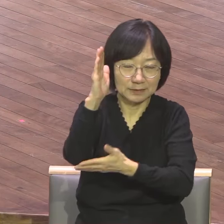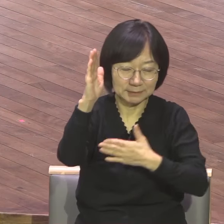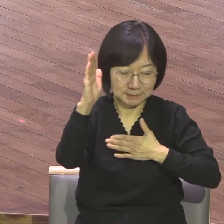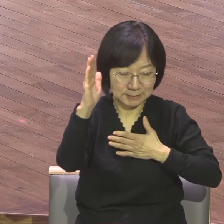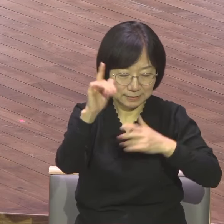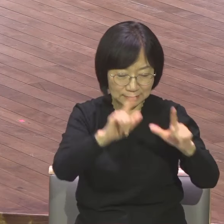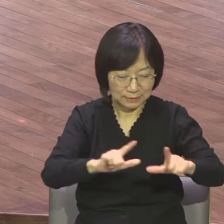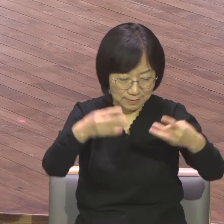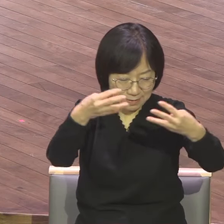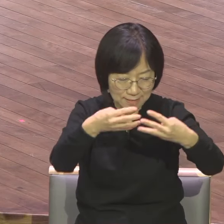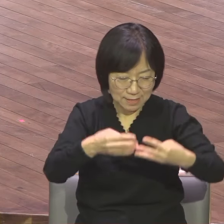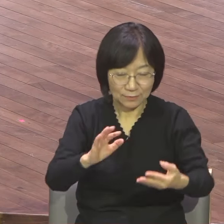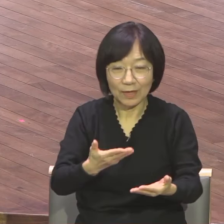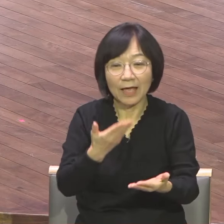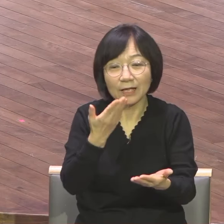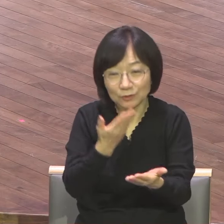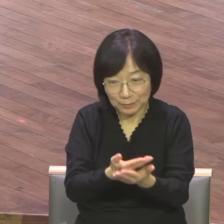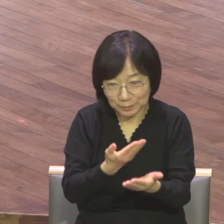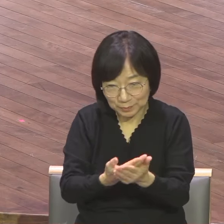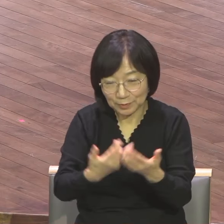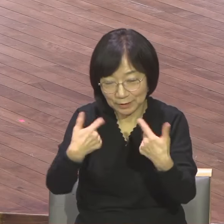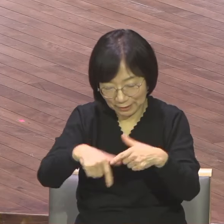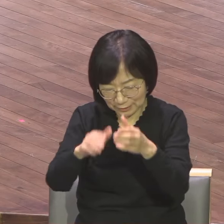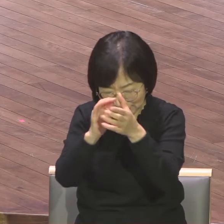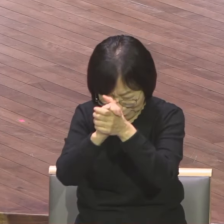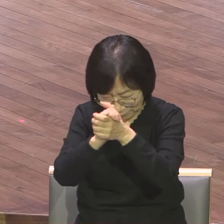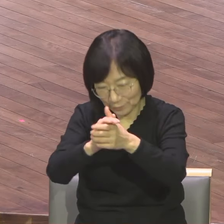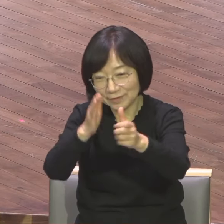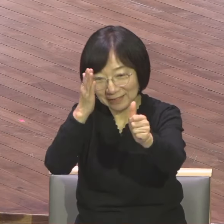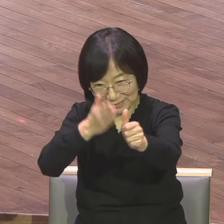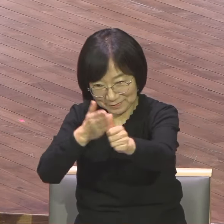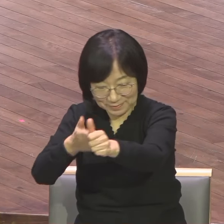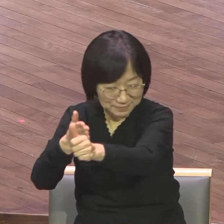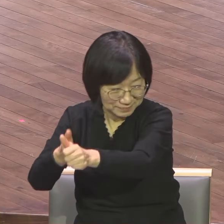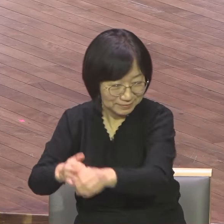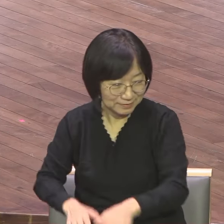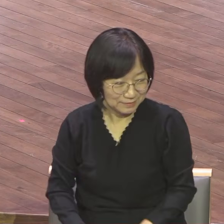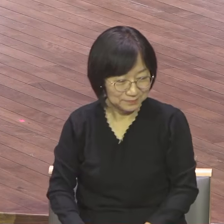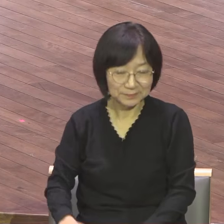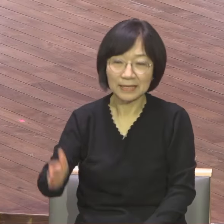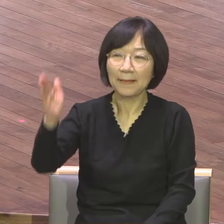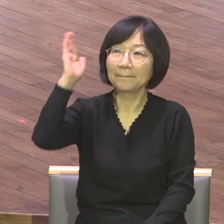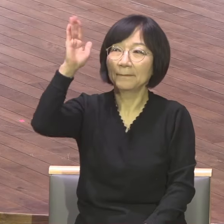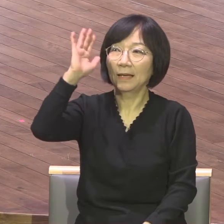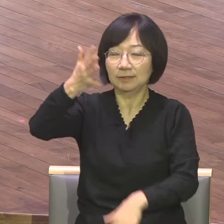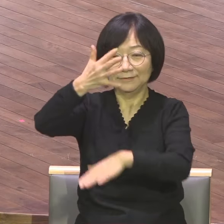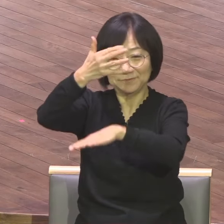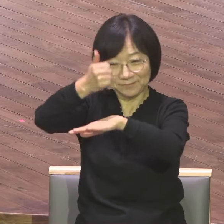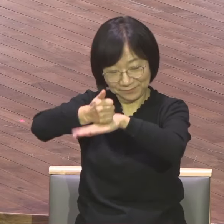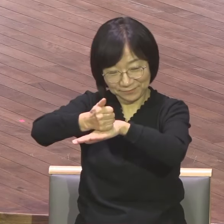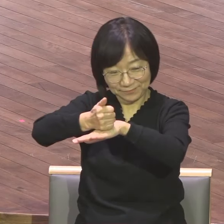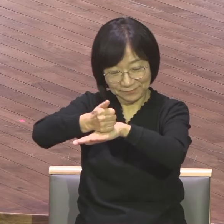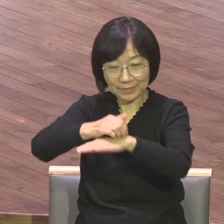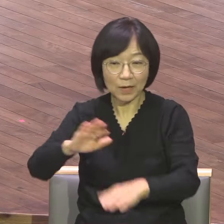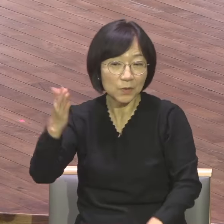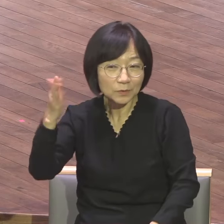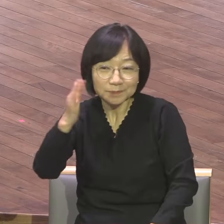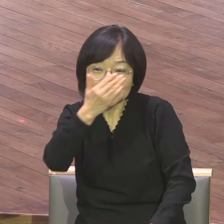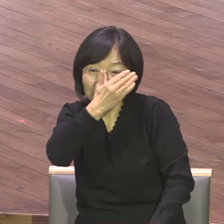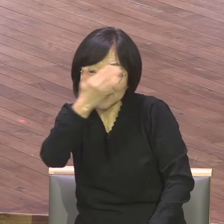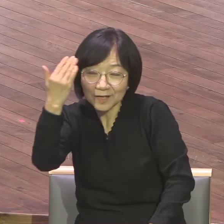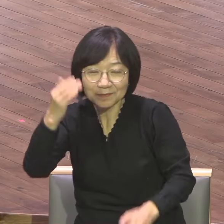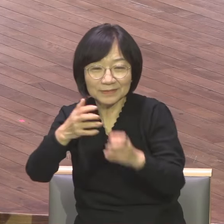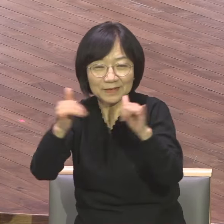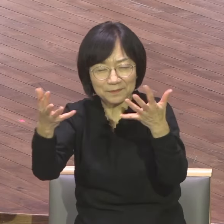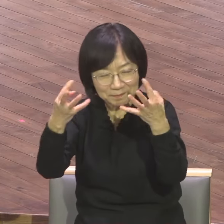인생 작품 만드시기를 제물로 축복합니다. 결론입니다. 요즘 우리 젊은이 사이에 많이 쓰는 표현 중에